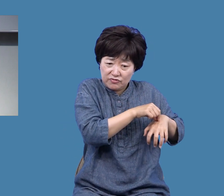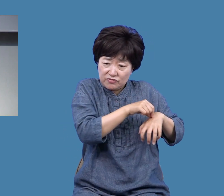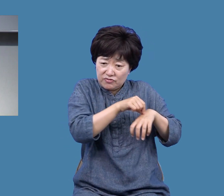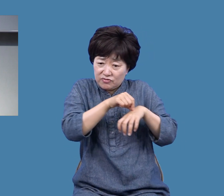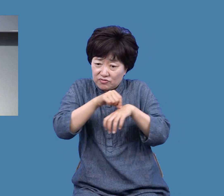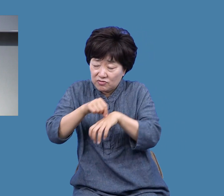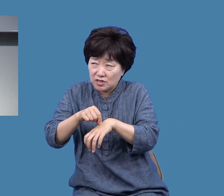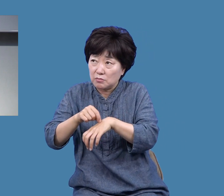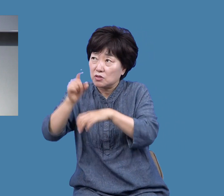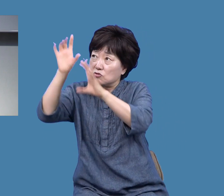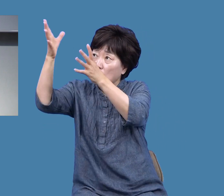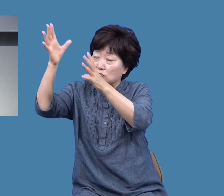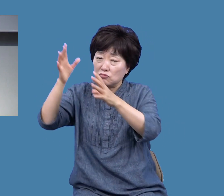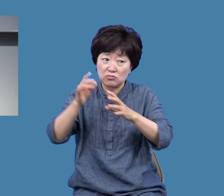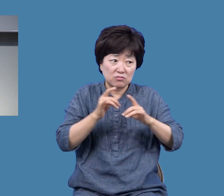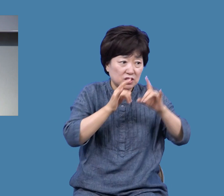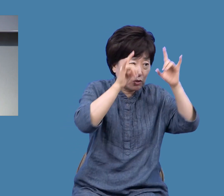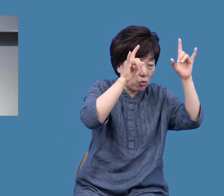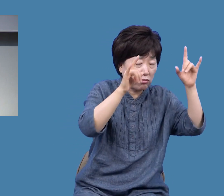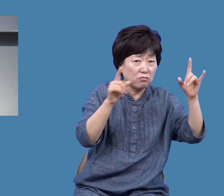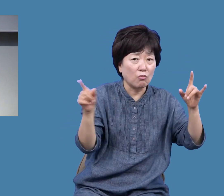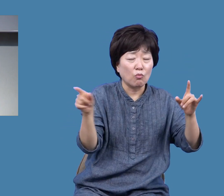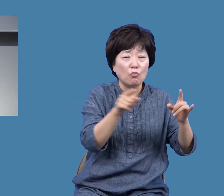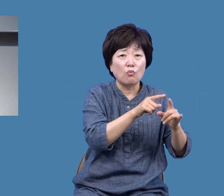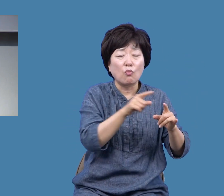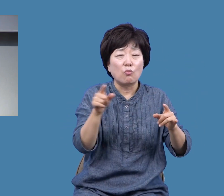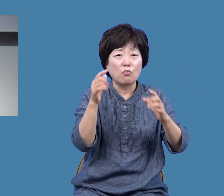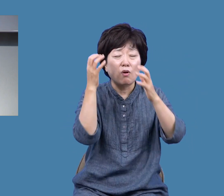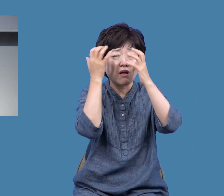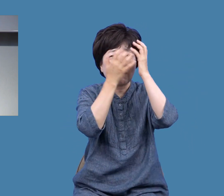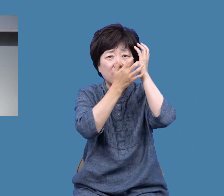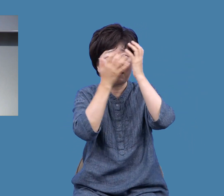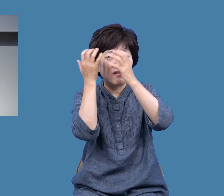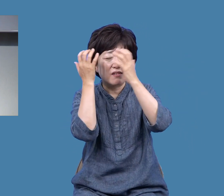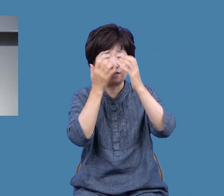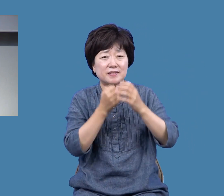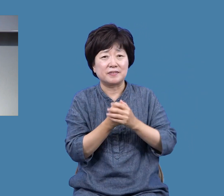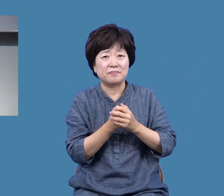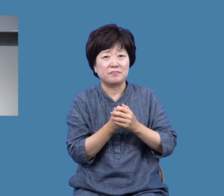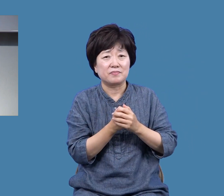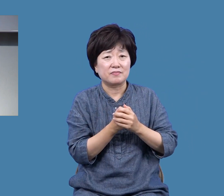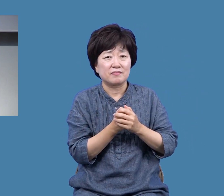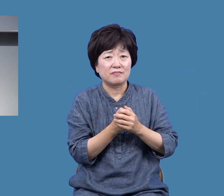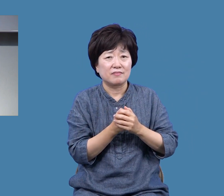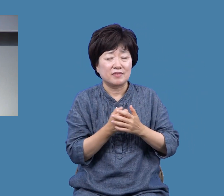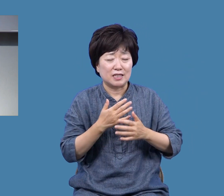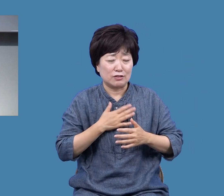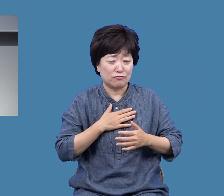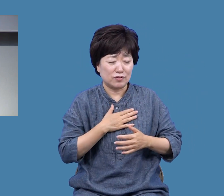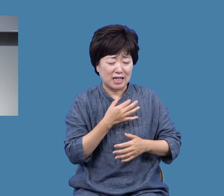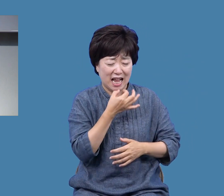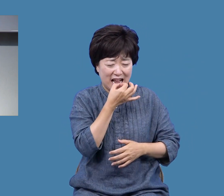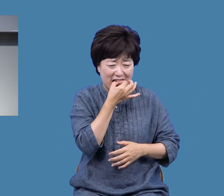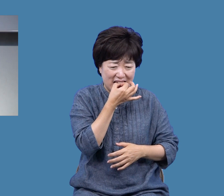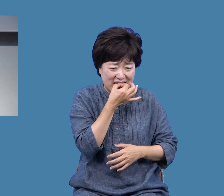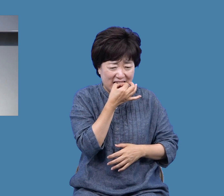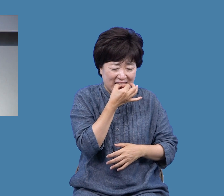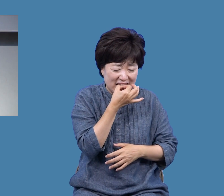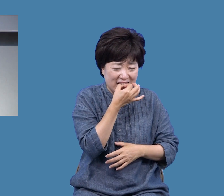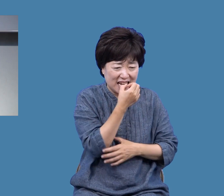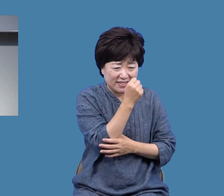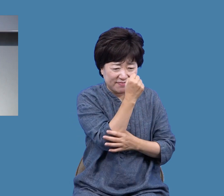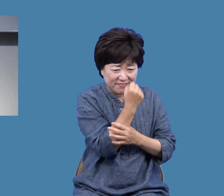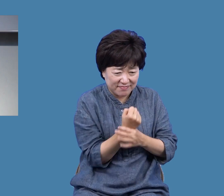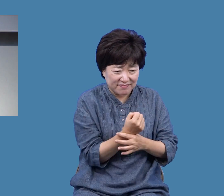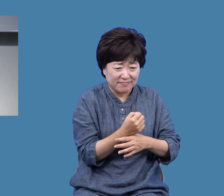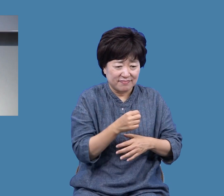이 타락한 본능을 가지고 이게 뭔가, 이건 우리 이제 본능 때문에 괴로운 게 많잖아. 그런데